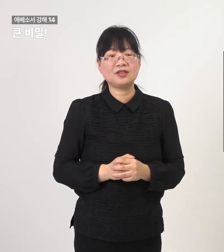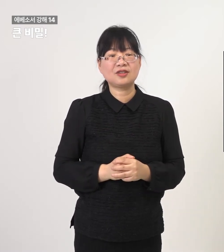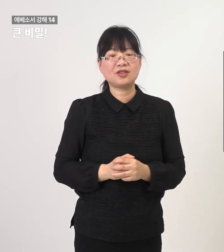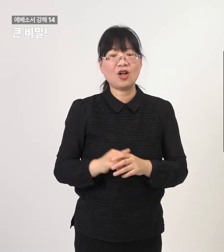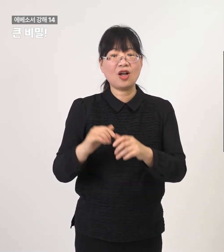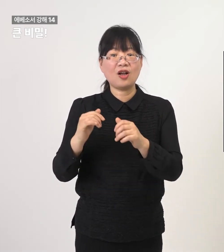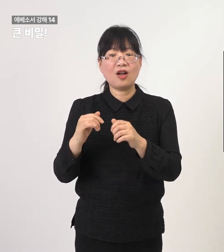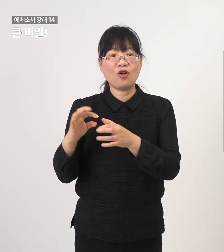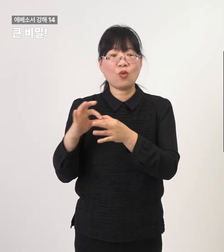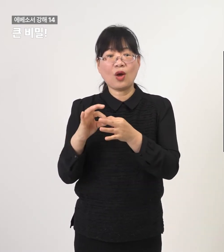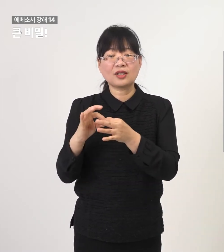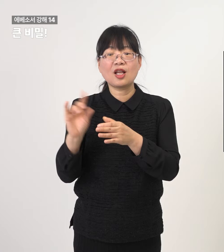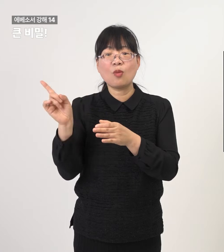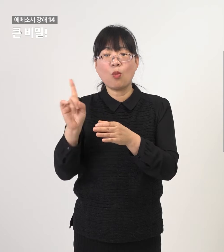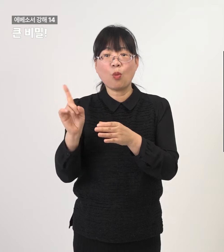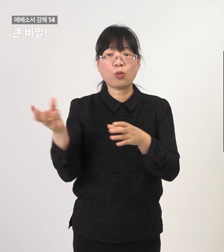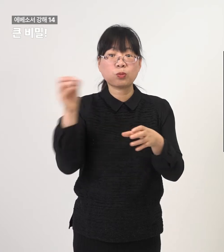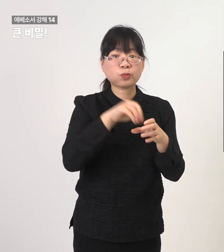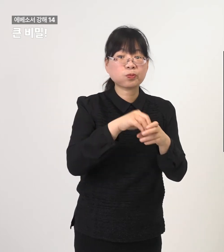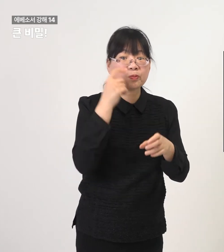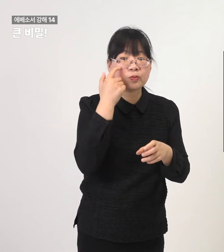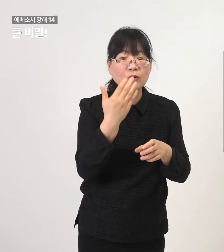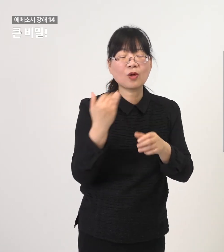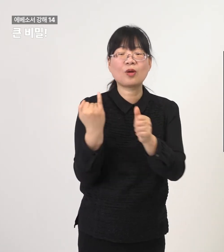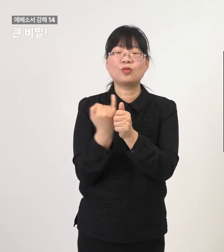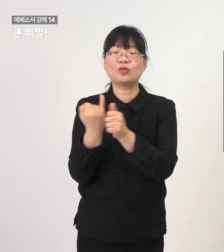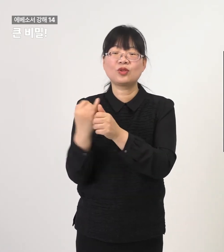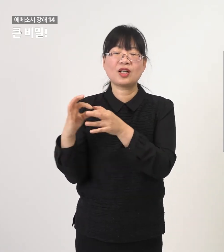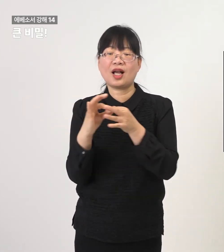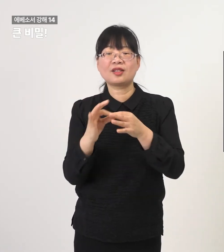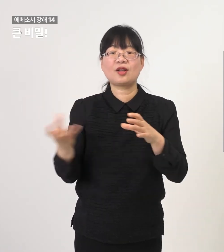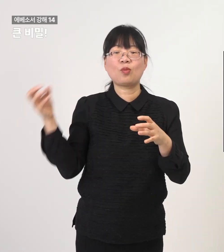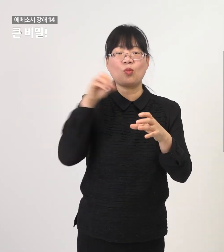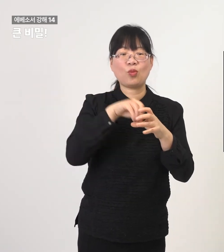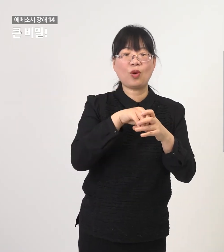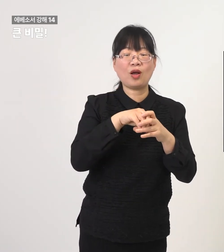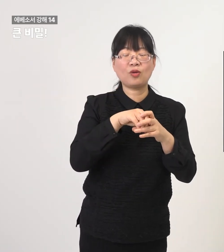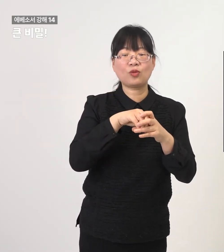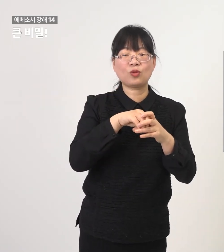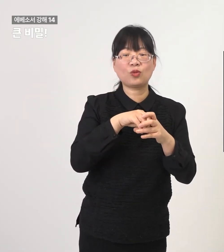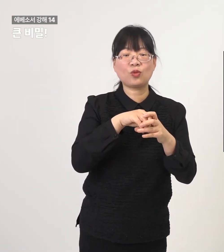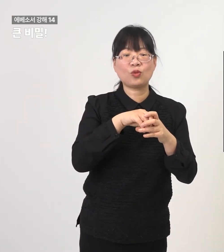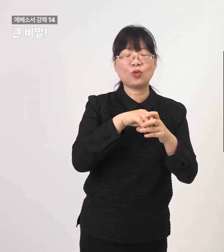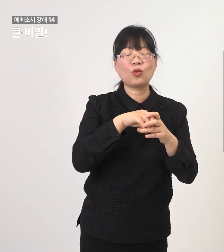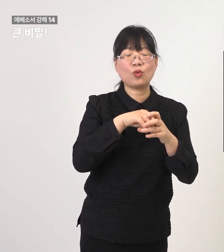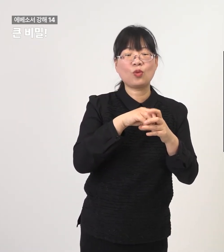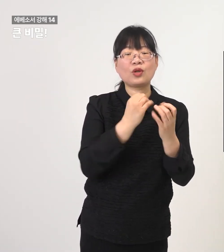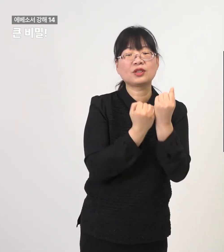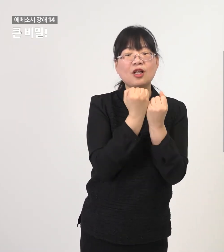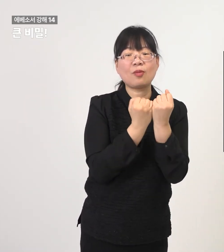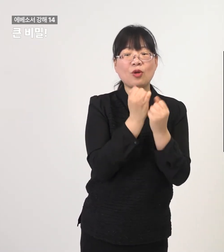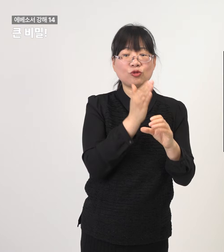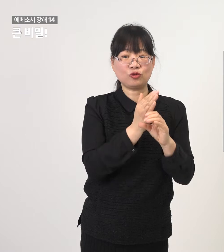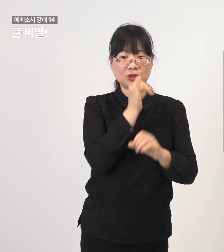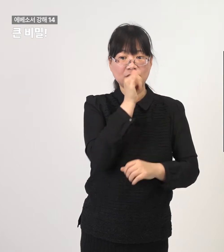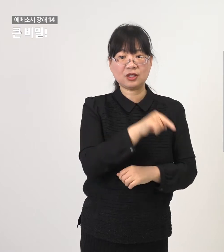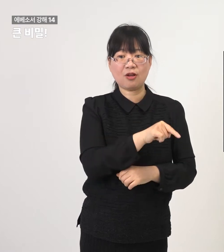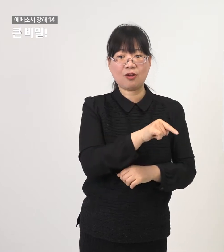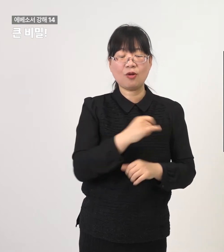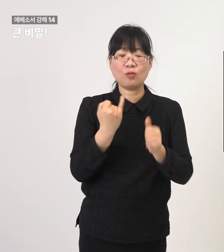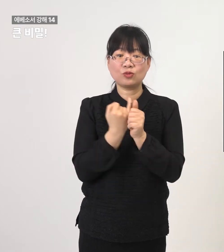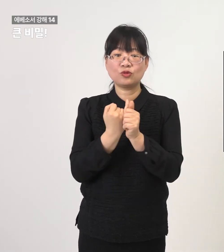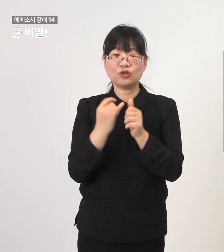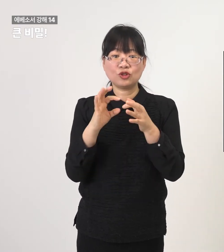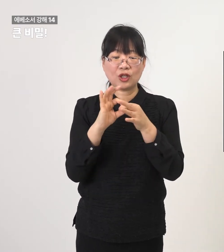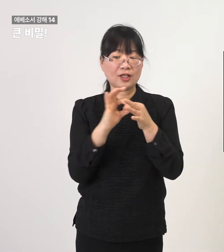관계를 집어넣고 설명을 한다고요? 부부관계를 집어넣고 설명을 한다고요. 그렇죠? 자, 그래서 그 부부관계를